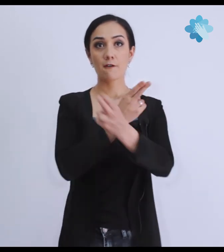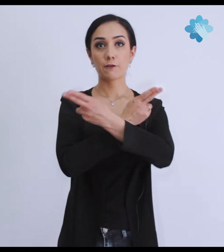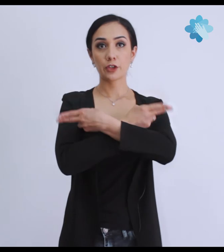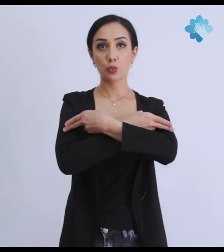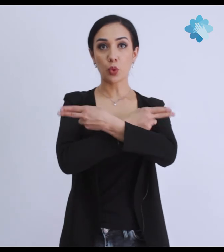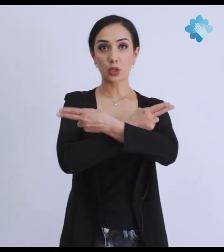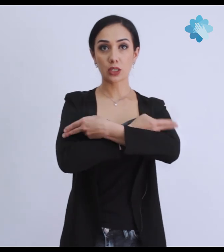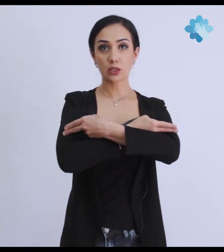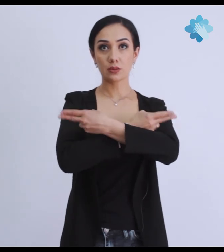футболка